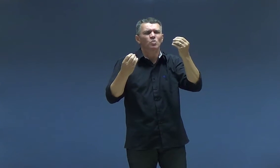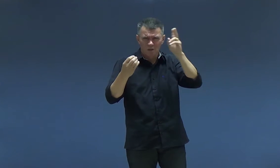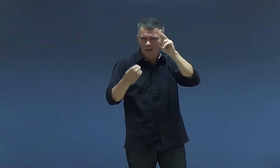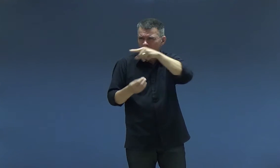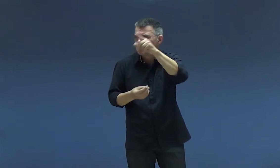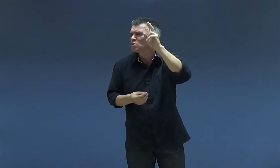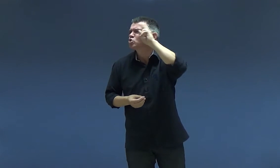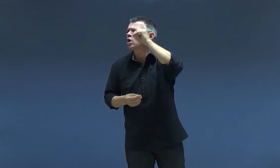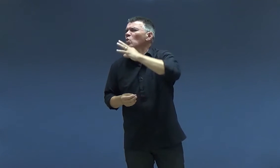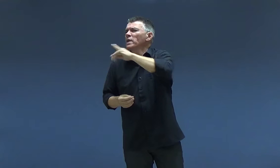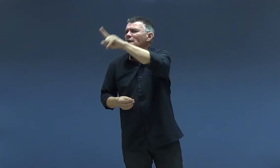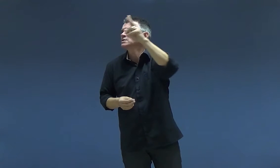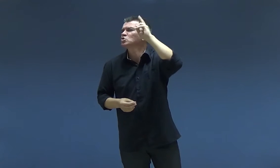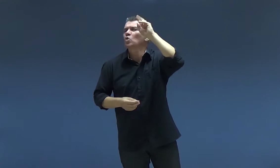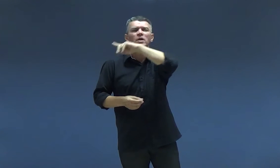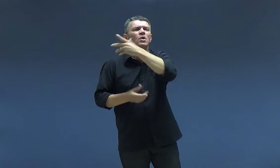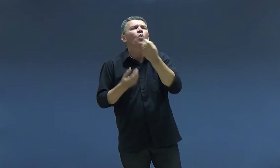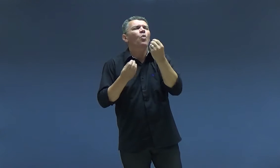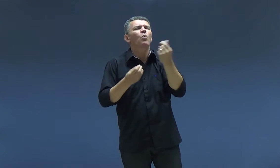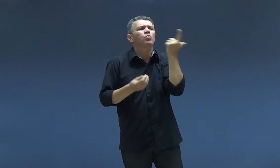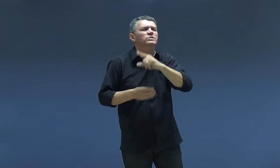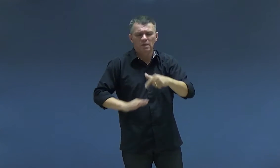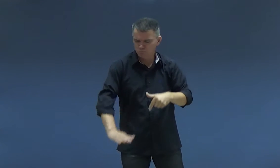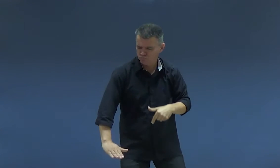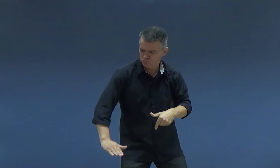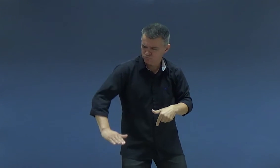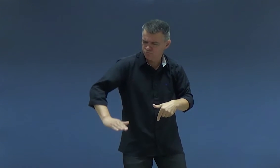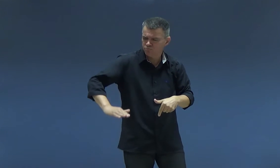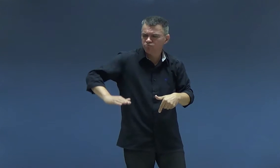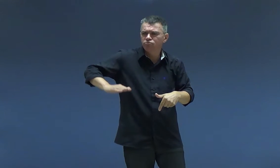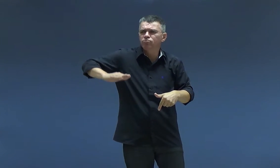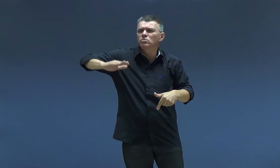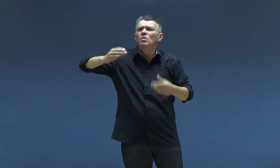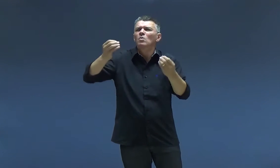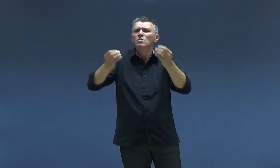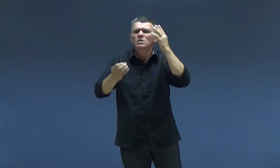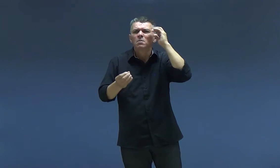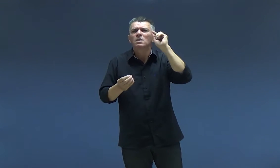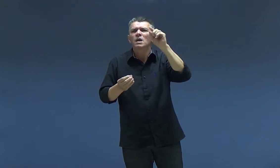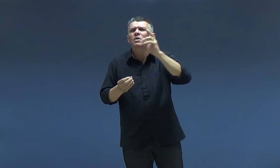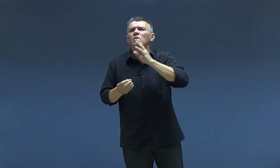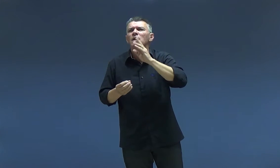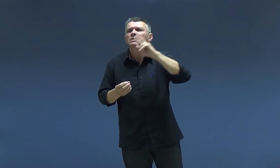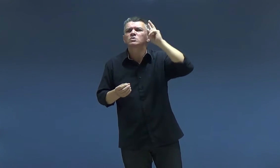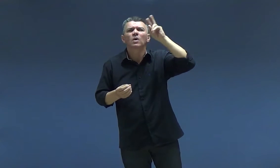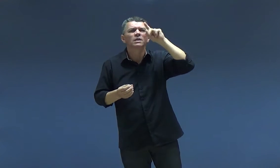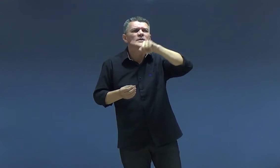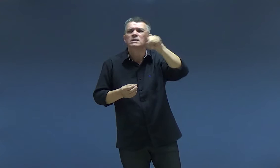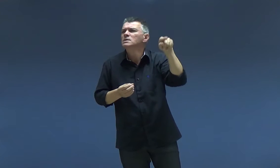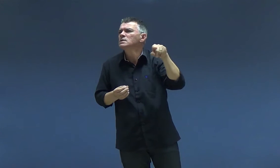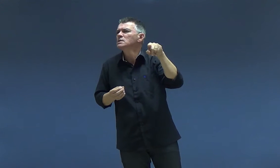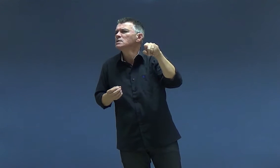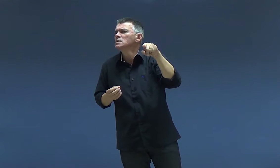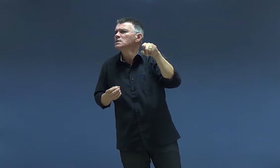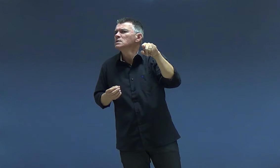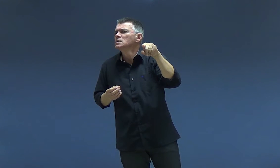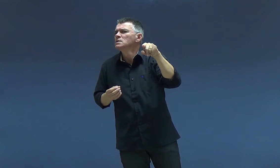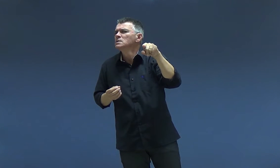Mas a história dele, vocês lembram? Vocês conhecem a história dele? Como ele cresceu? Quem conhece